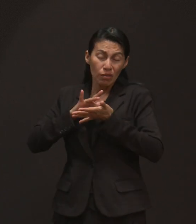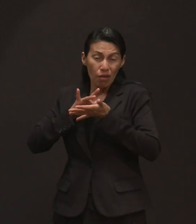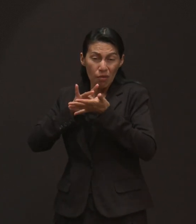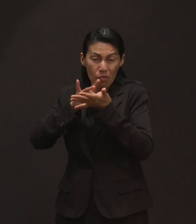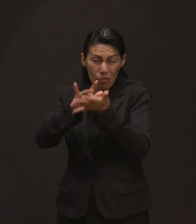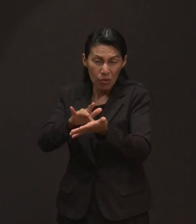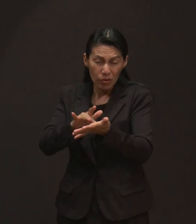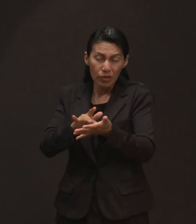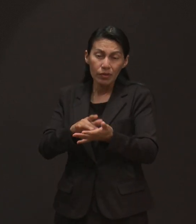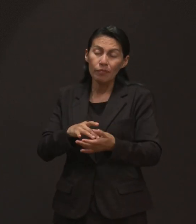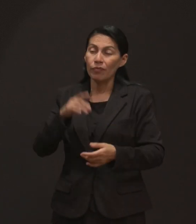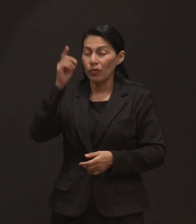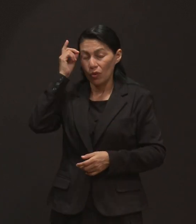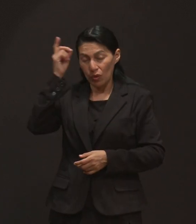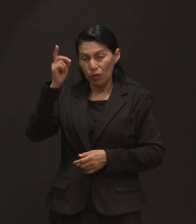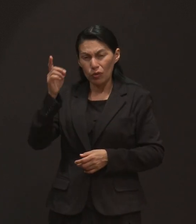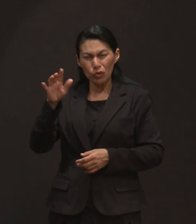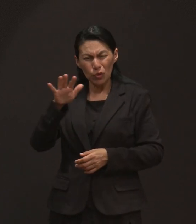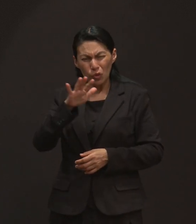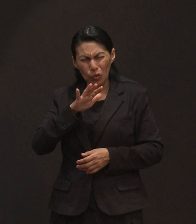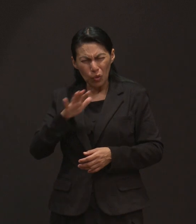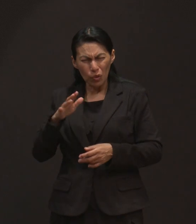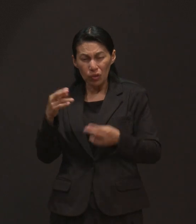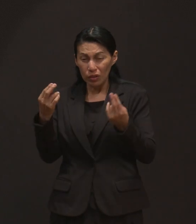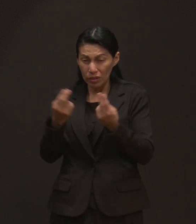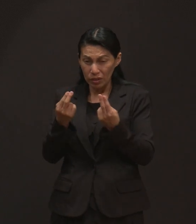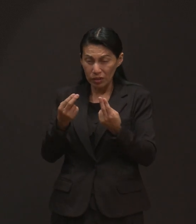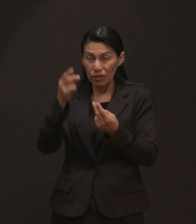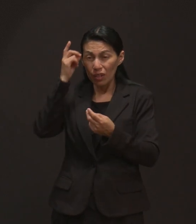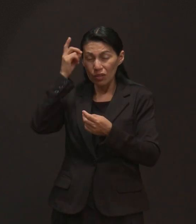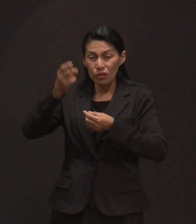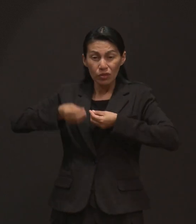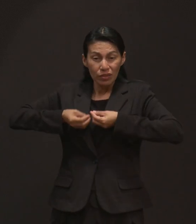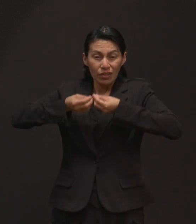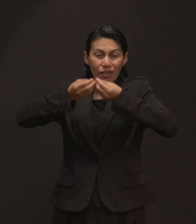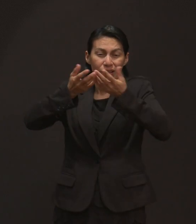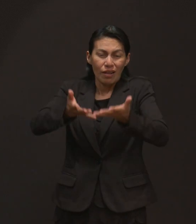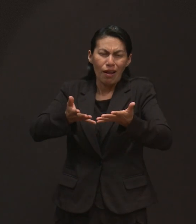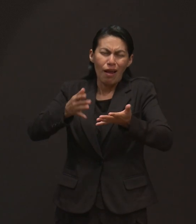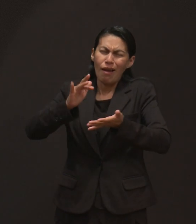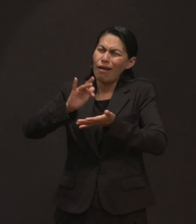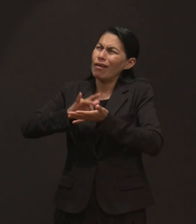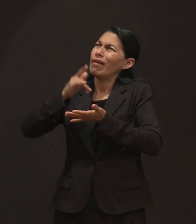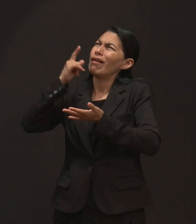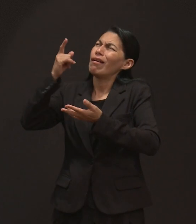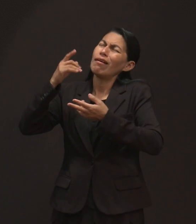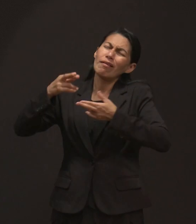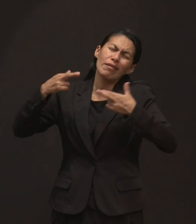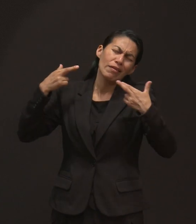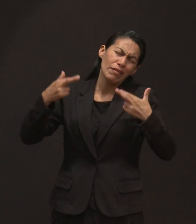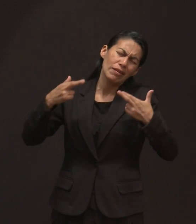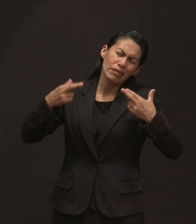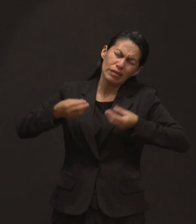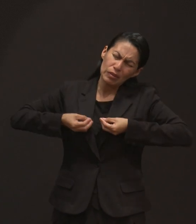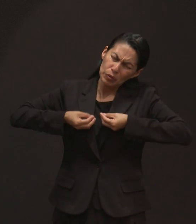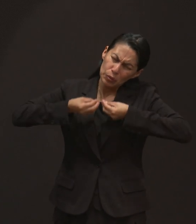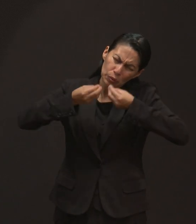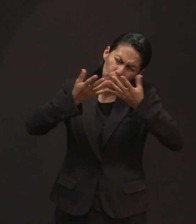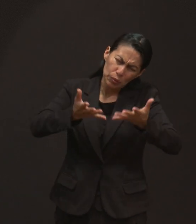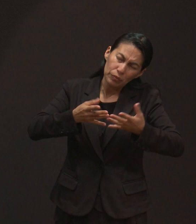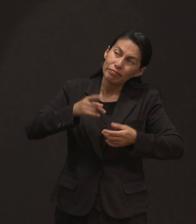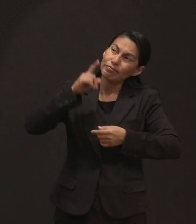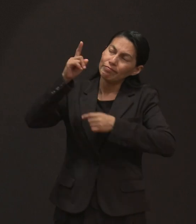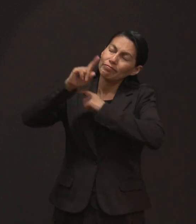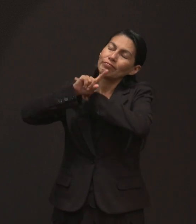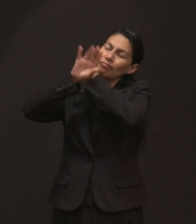manera que Dios suplirá todo lo que nos falta de acuerdo a sus riquezas en gloria. ¡Qué es maravilloso,